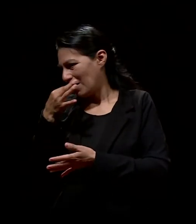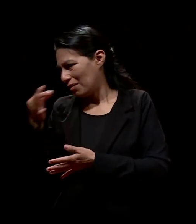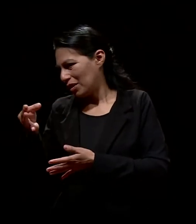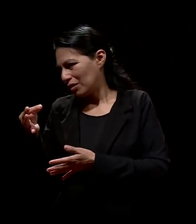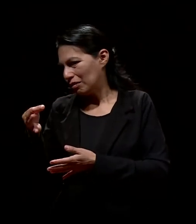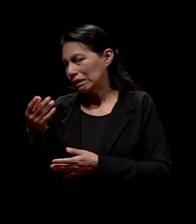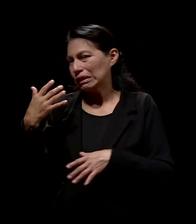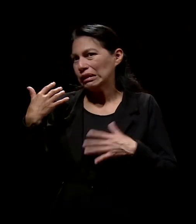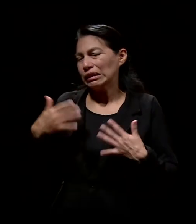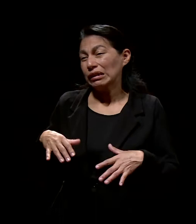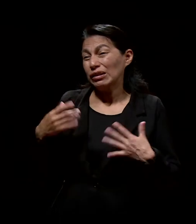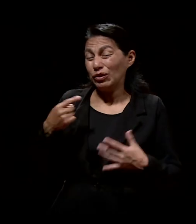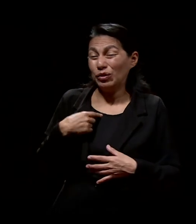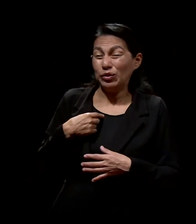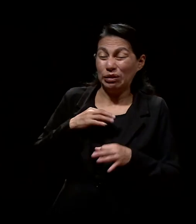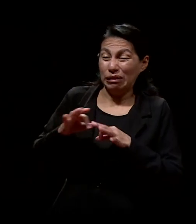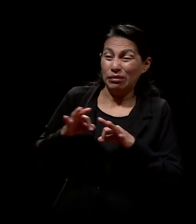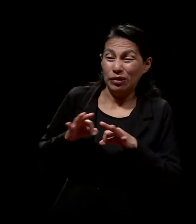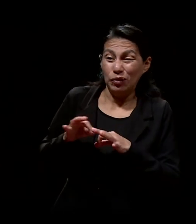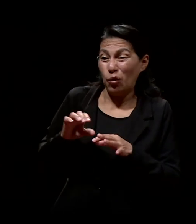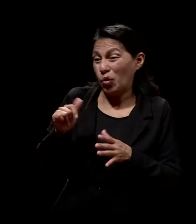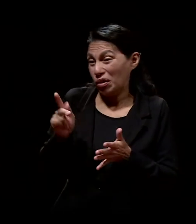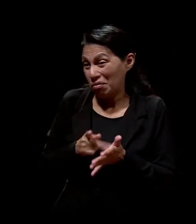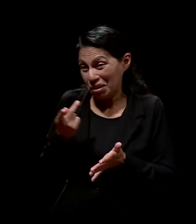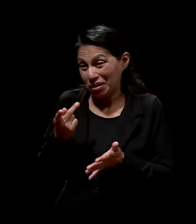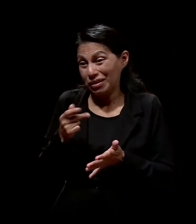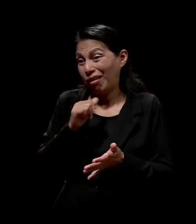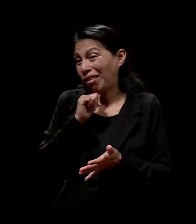regresar. Y nuevamente me volví a quedar sin trabajo.